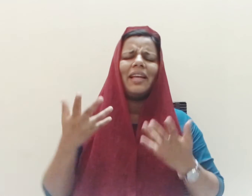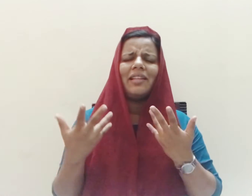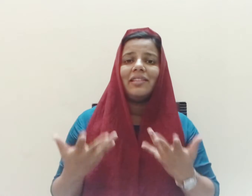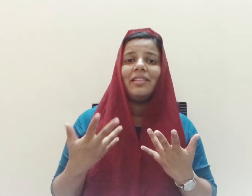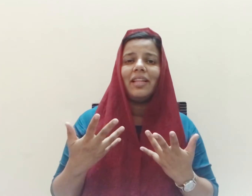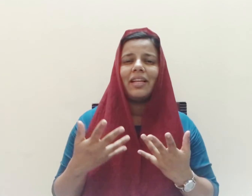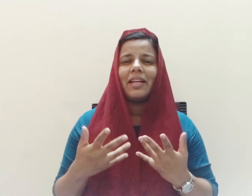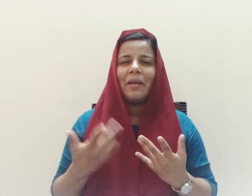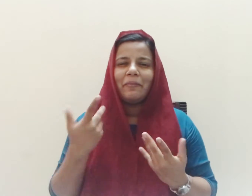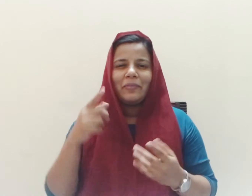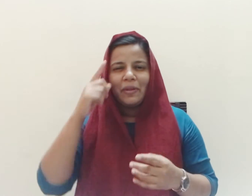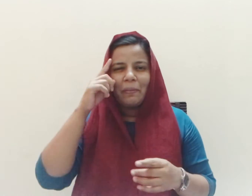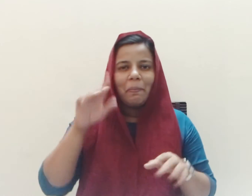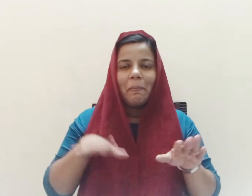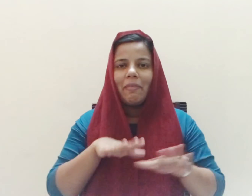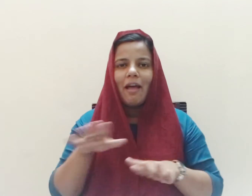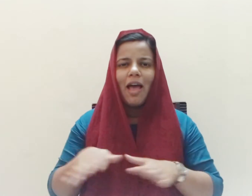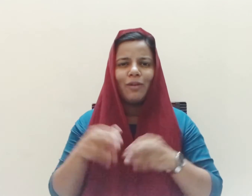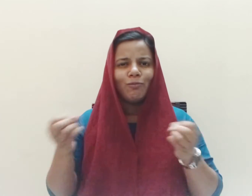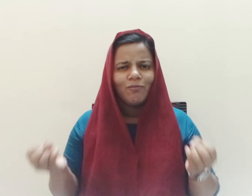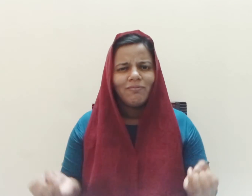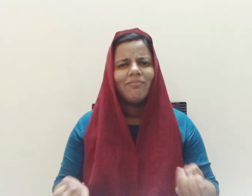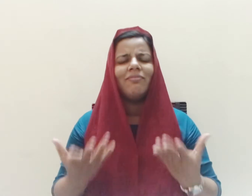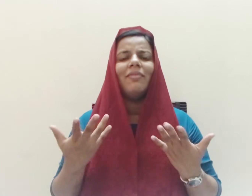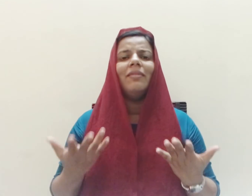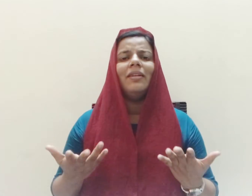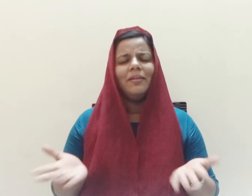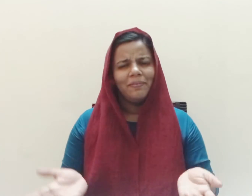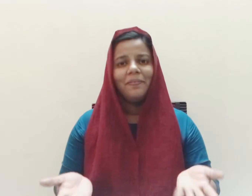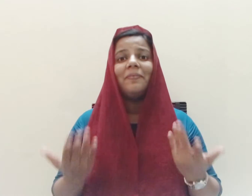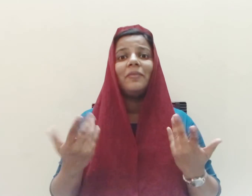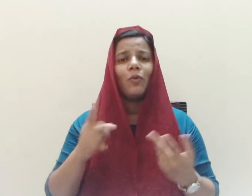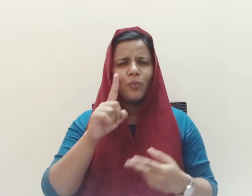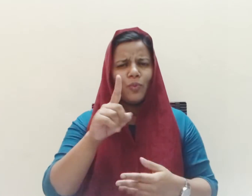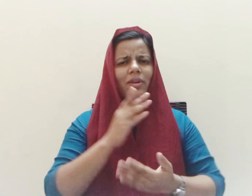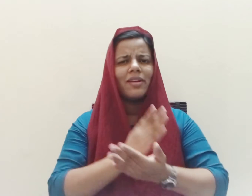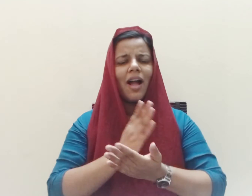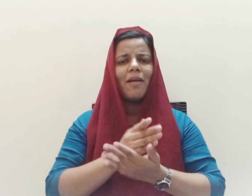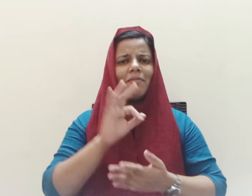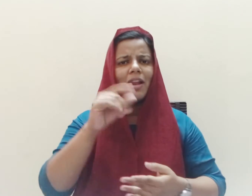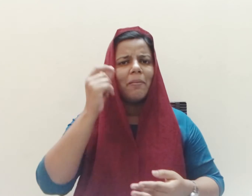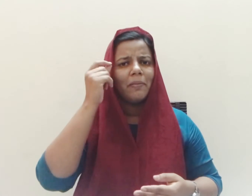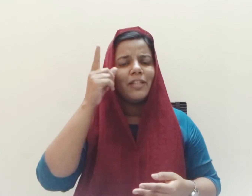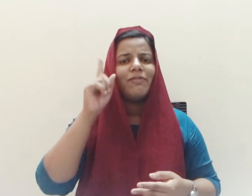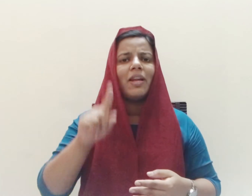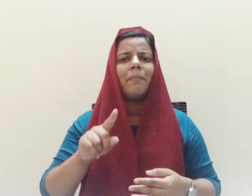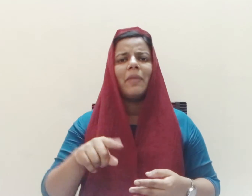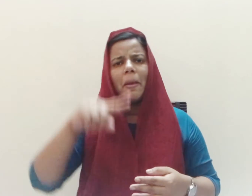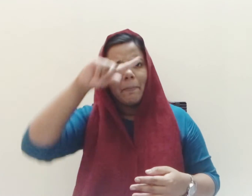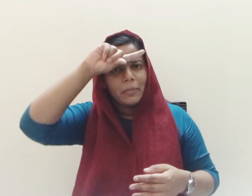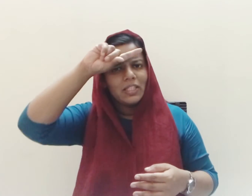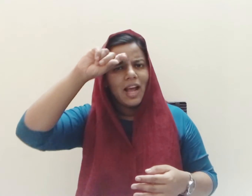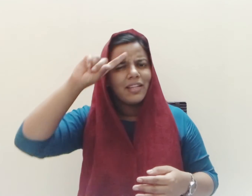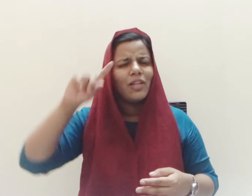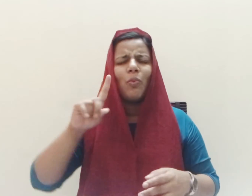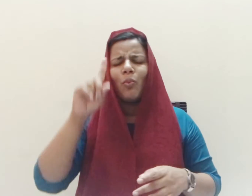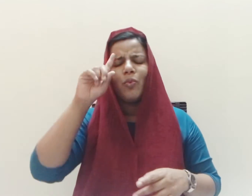തരത്തിലുള്ള തന്ത്രങ്ങൾ മെനഞ്ഞെടുത്തെന്ന് പറഞ്ഞാലും ആമേൻ, ഒരു കാര്യം മനസ്സിലാക്കിക്കൂ. ആമേൻ, ശത്രുവിൻ്റെ യാതൊരു വിധത്തിലുള്ള